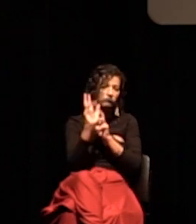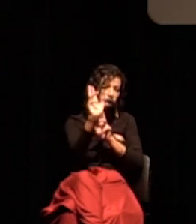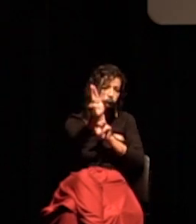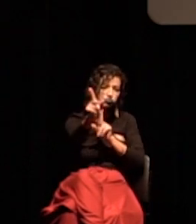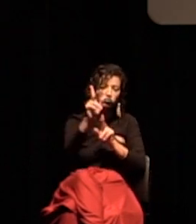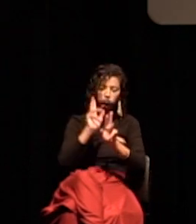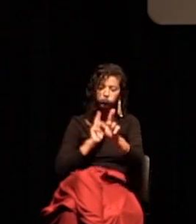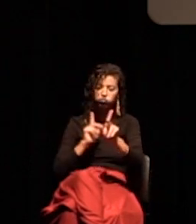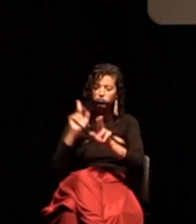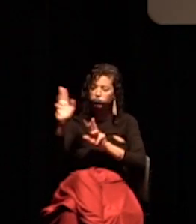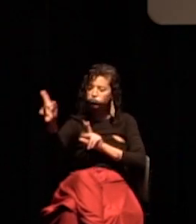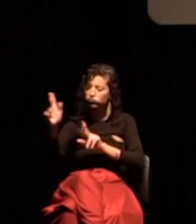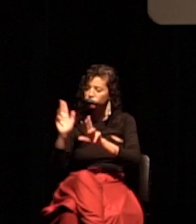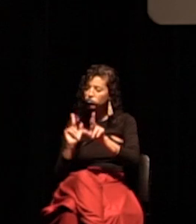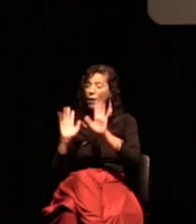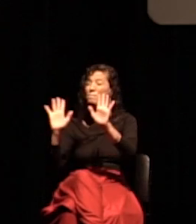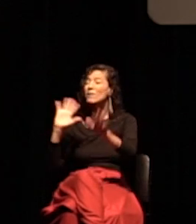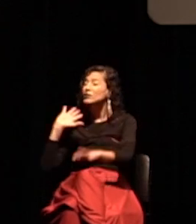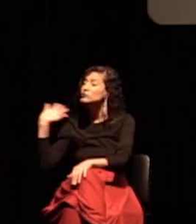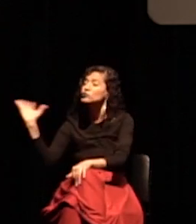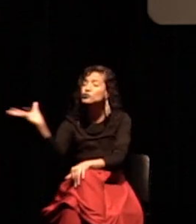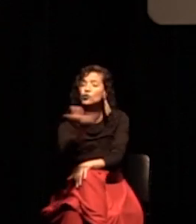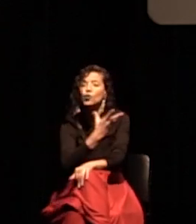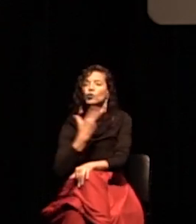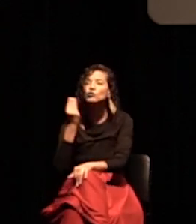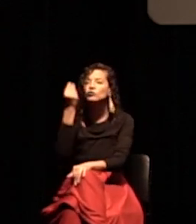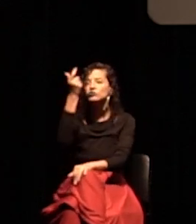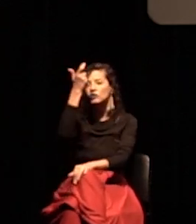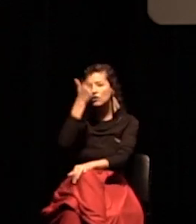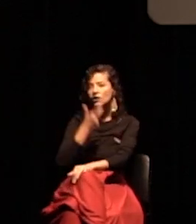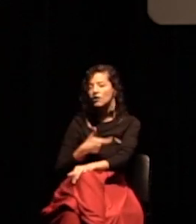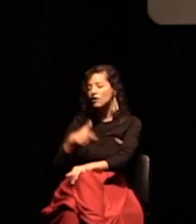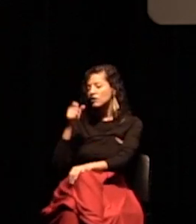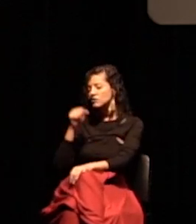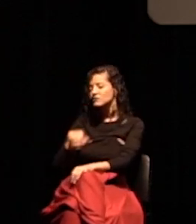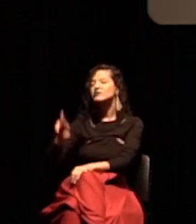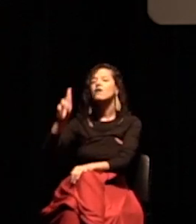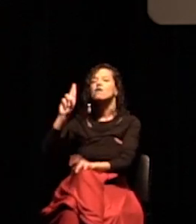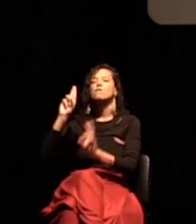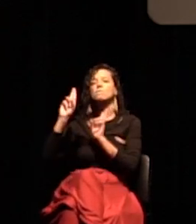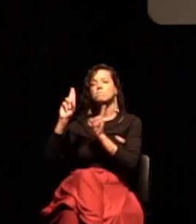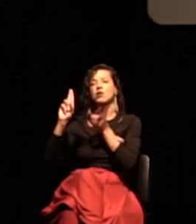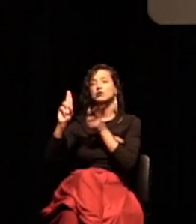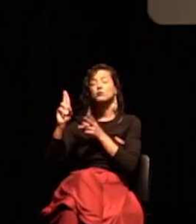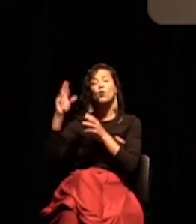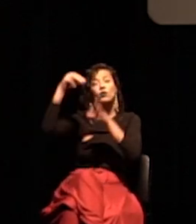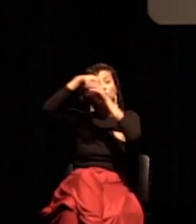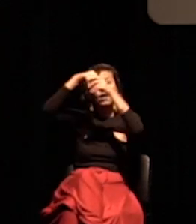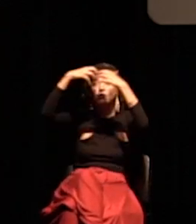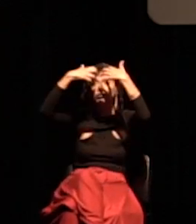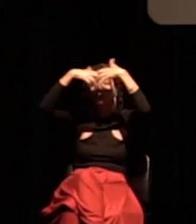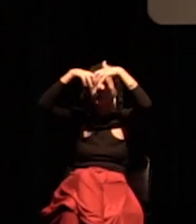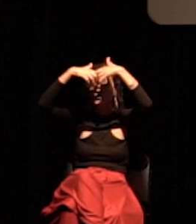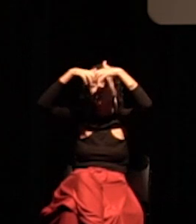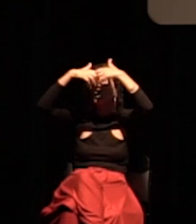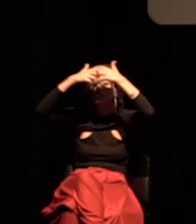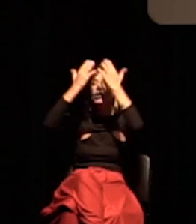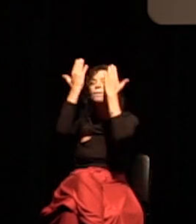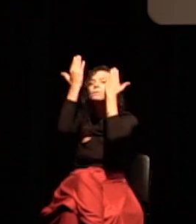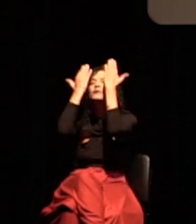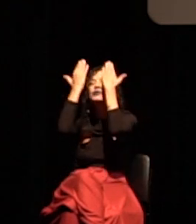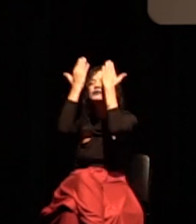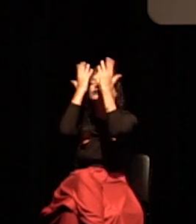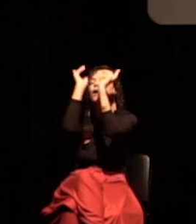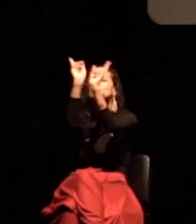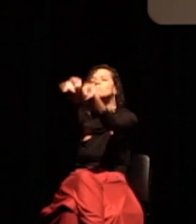todos promanam de um mesmo ser, de uma mesma estrutura psíquica. Então, não tem como